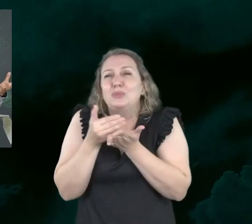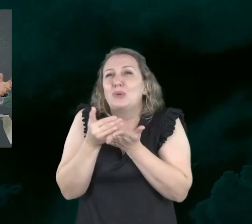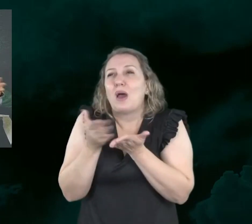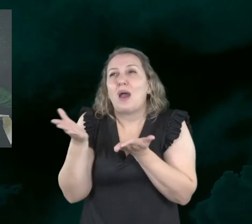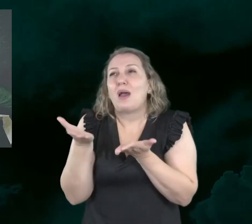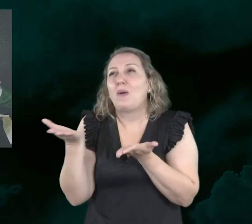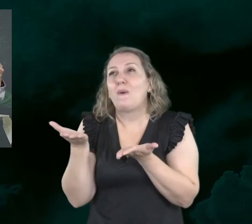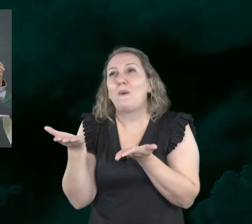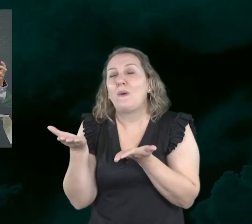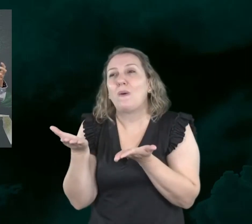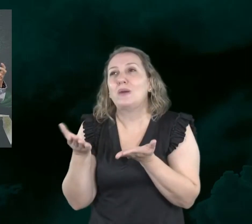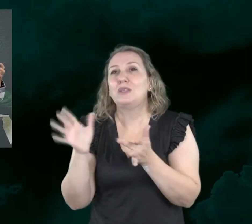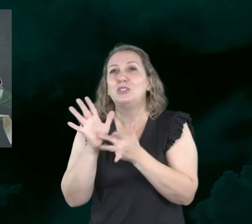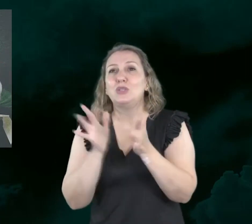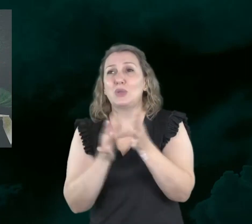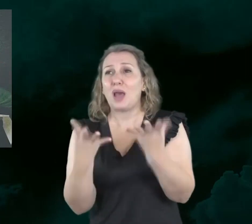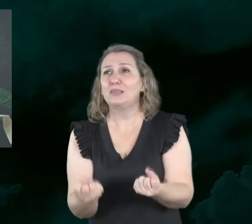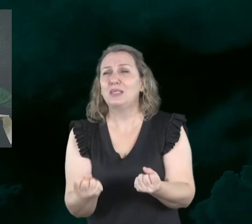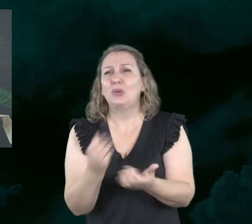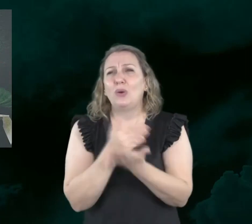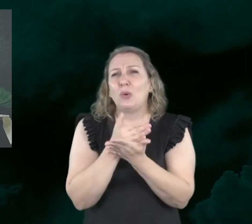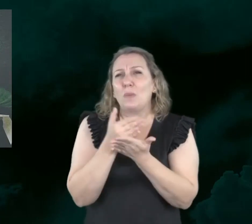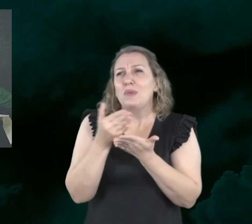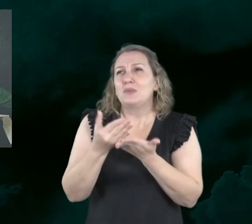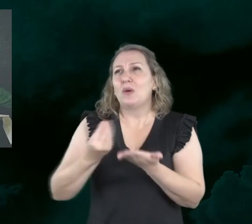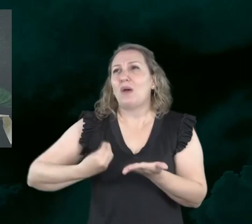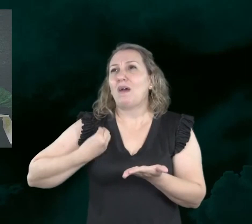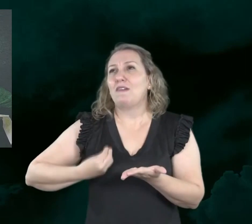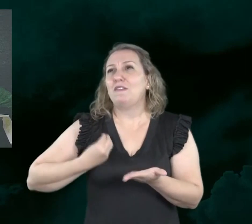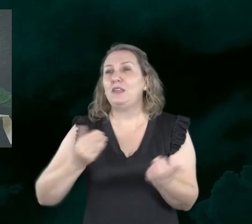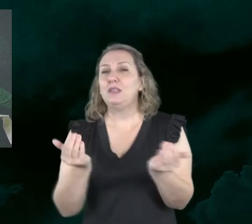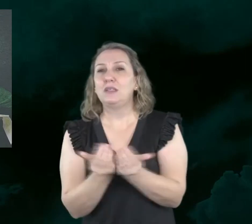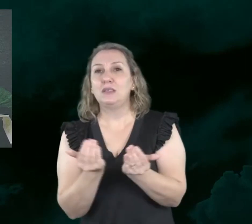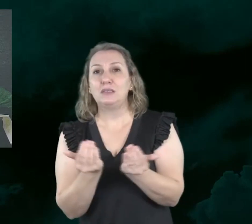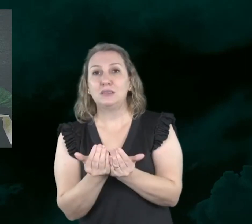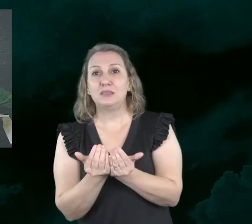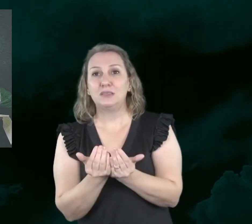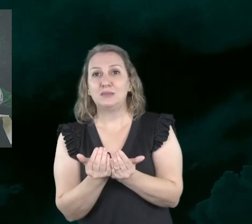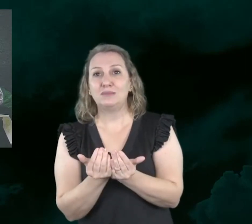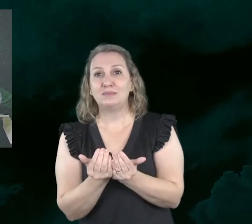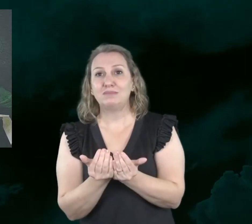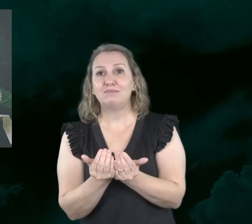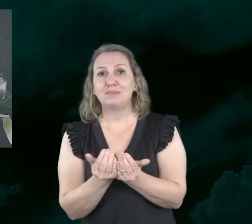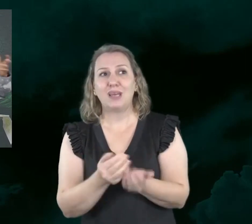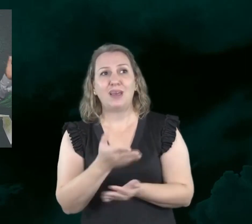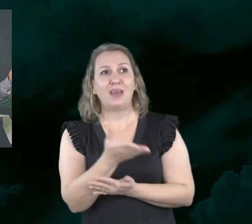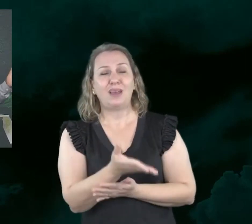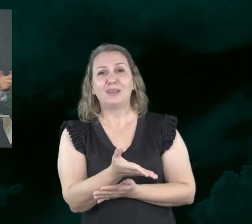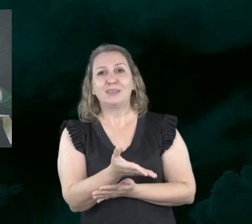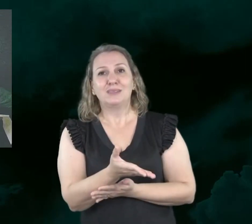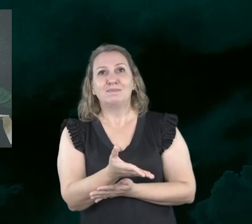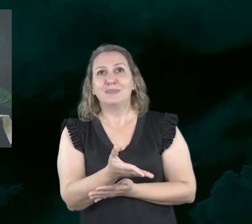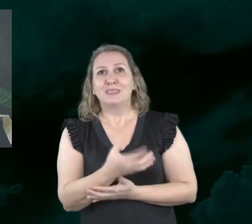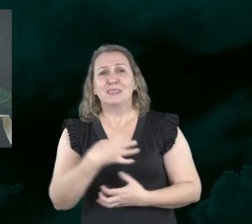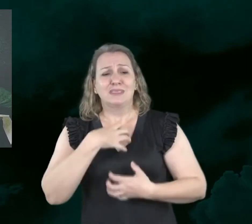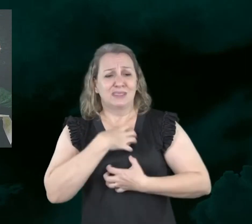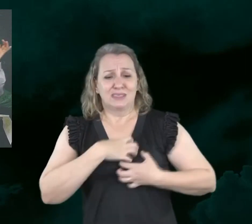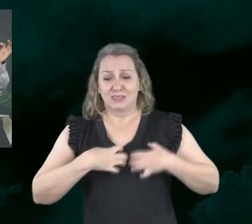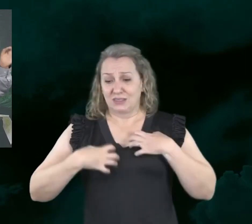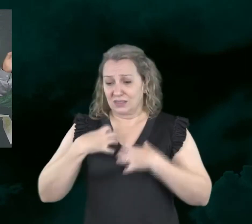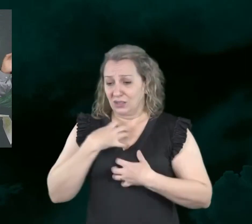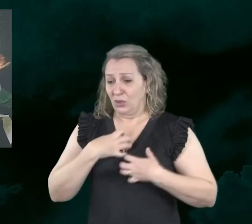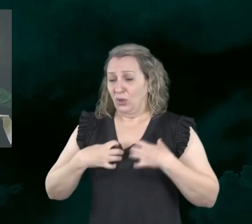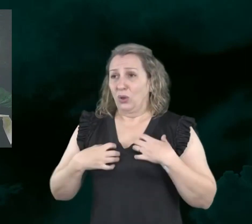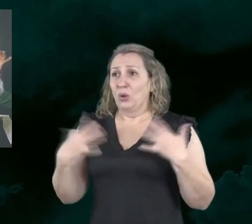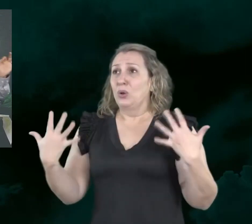e essas pessoas, irmãos, nesse momento da pandemia, essas pessoas estão desesperadas, estão sem